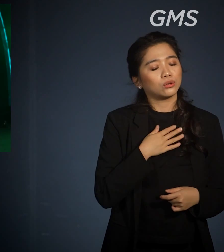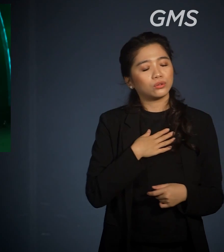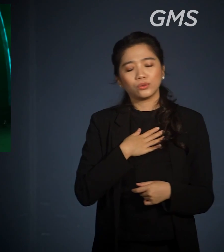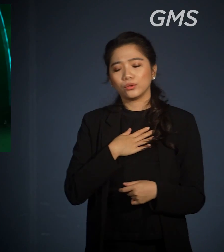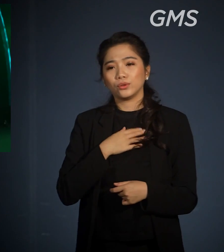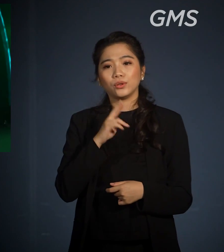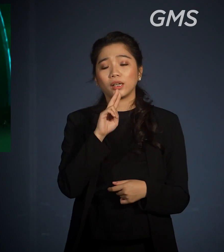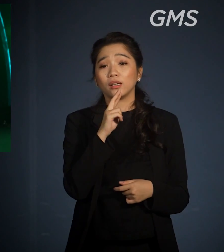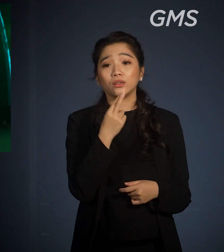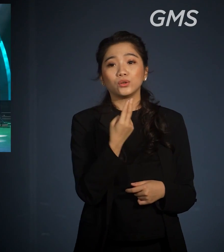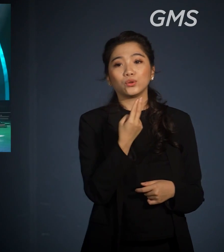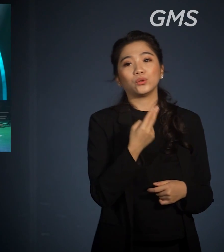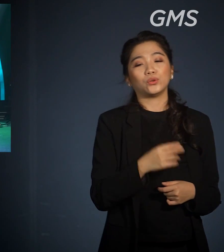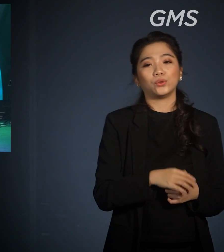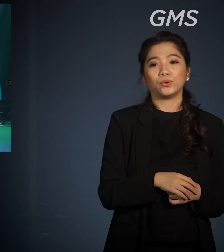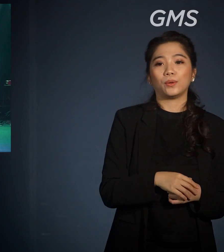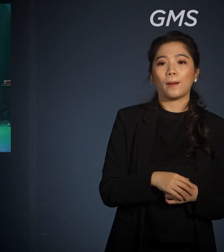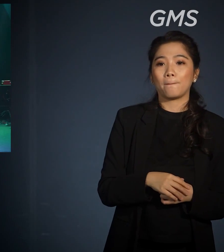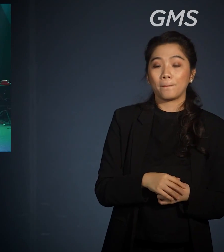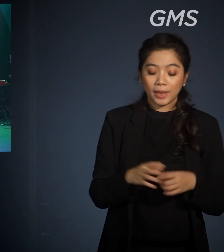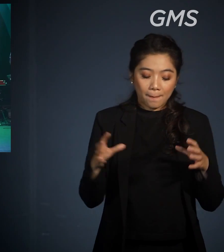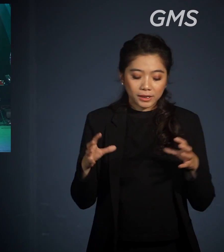Sungguh ku rindu